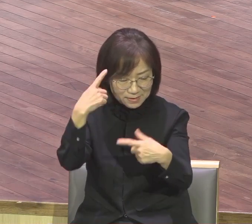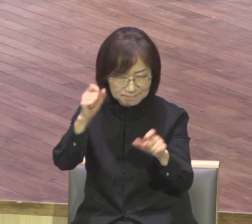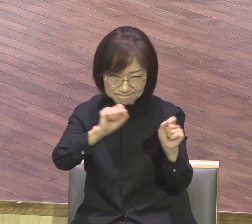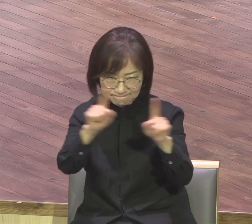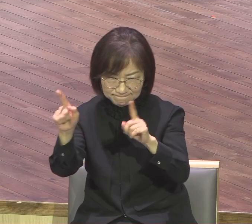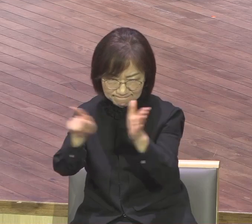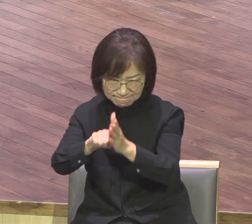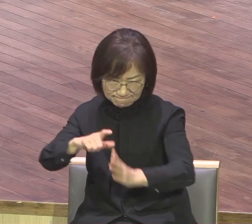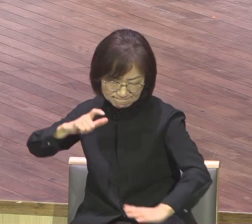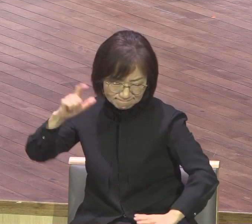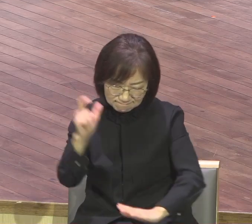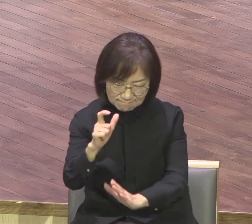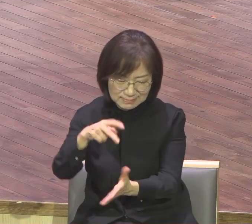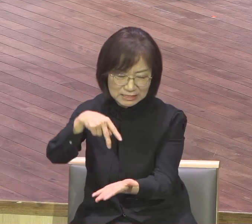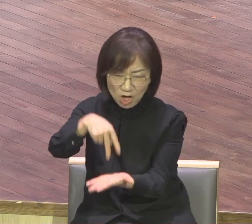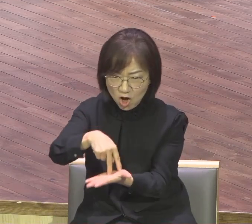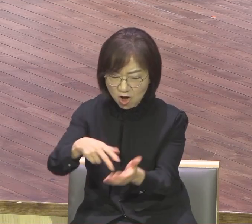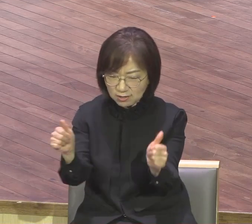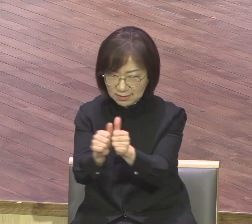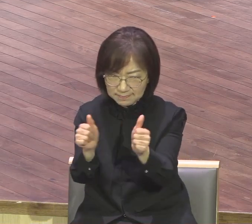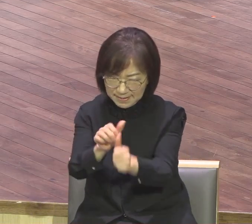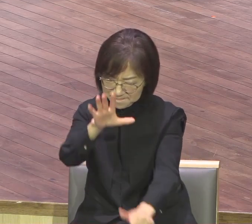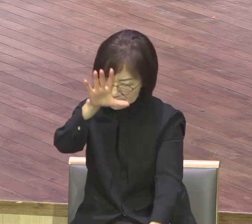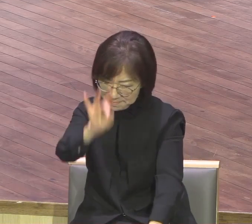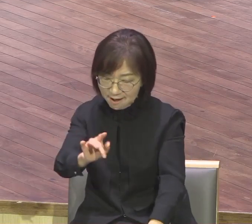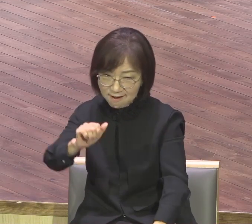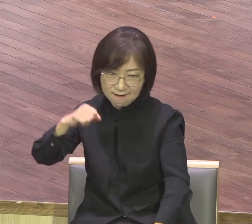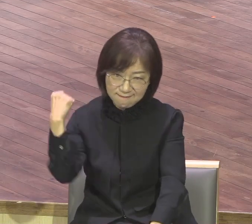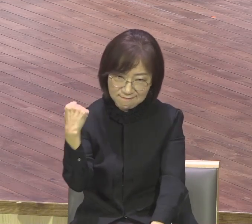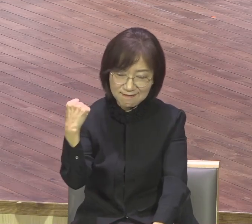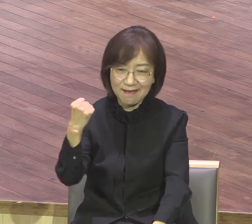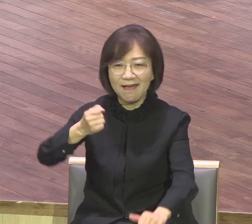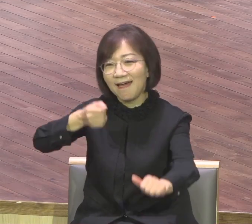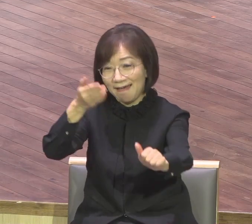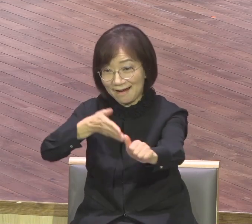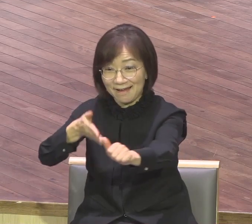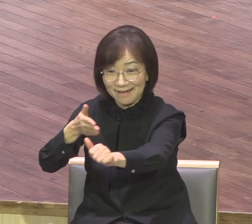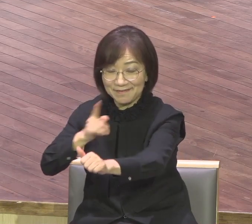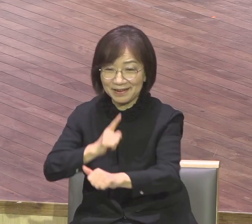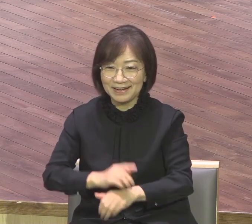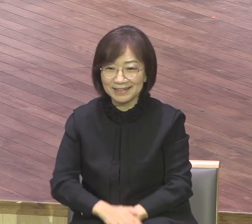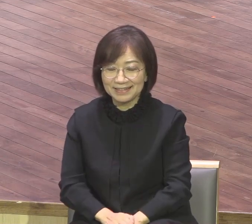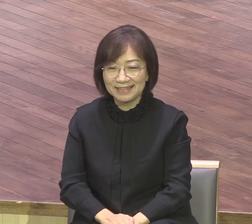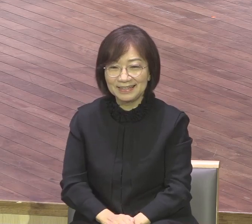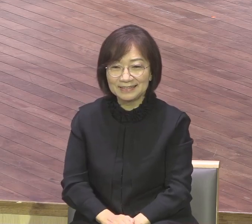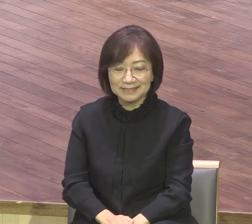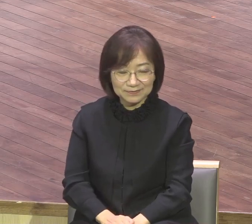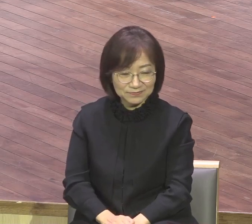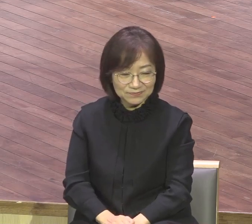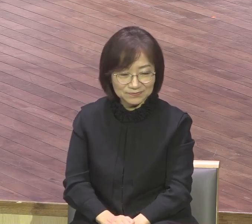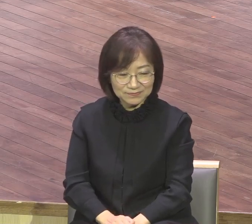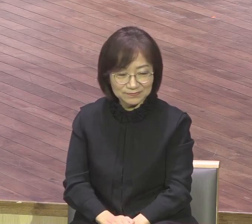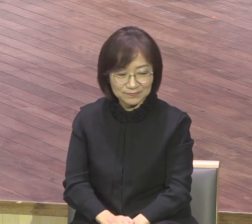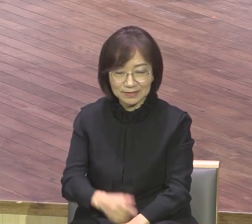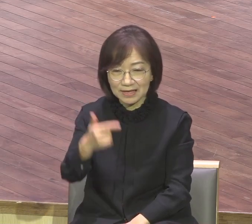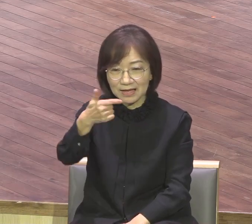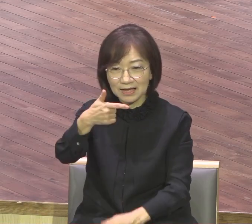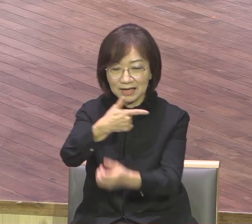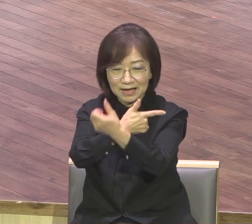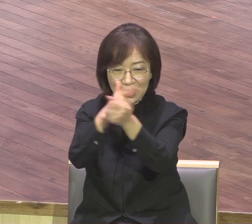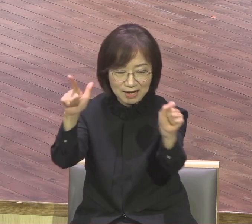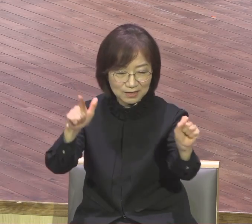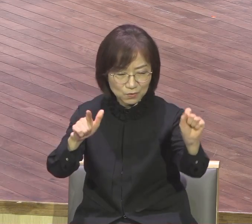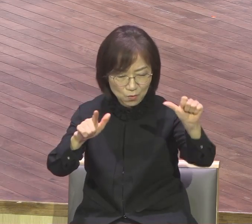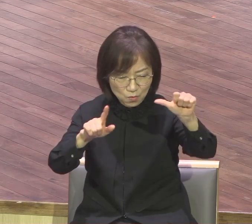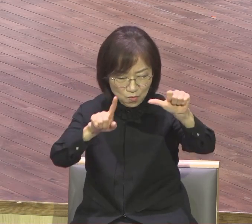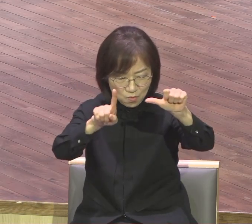강건하라 그랬어. Dice que estemos firmes, estando firmes en la fe, portando valiosamente y esforzados. Galatas 5:1